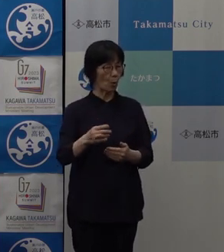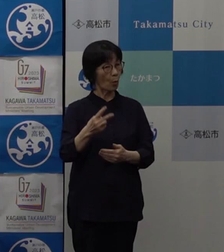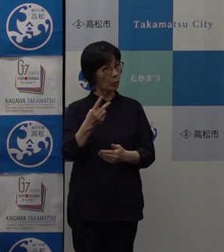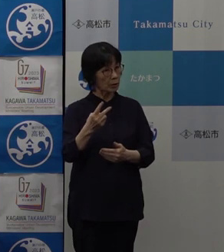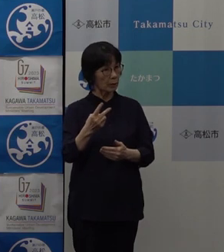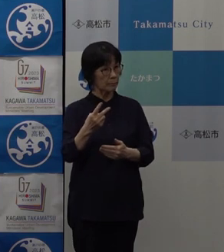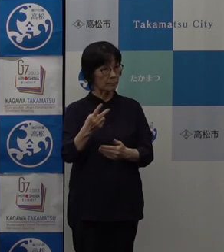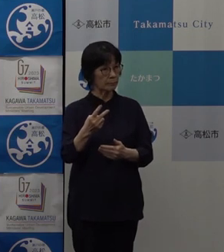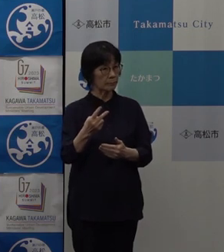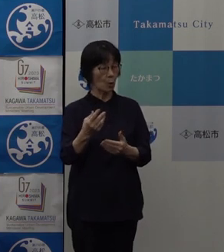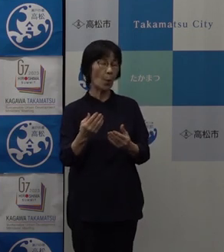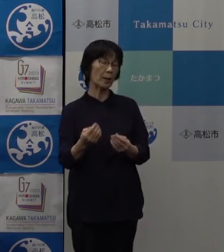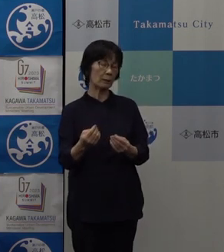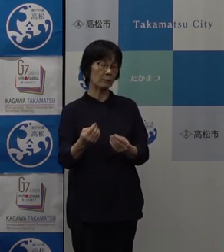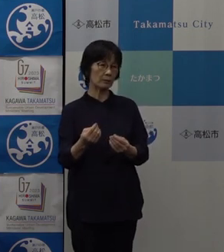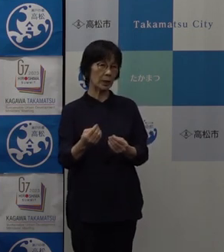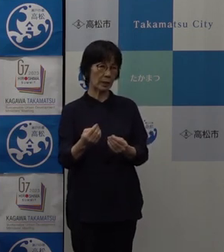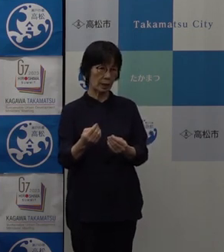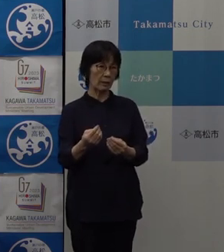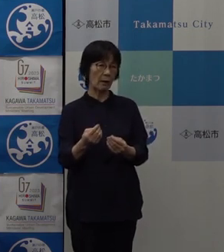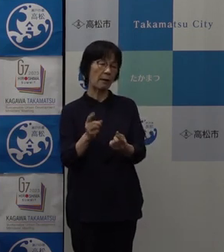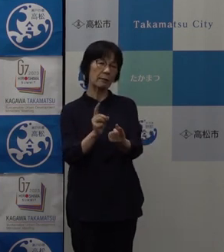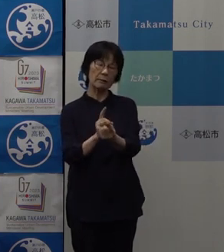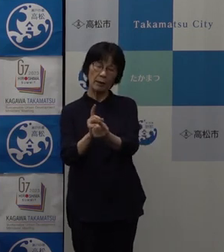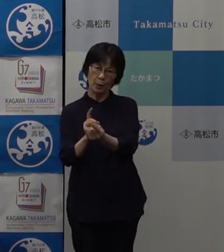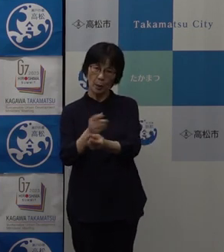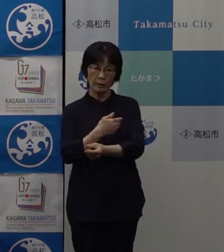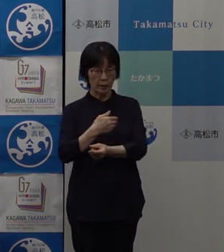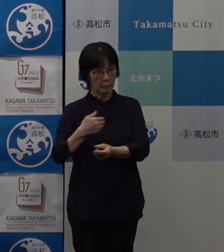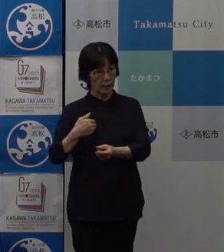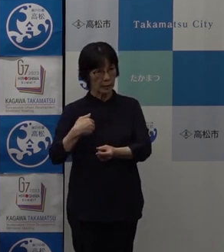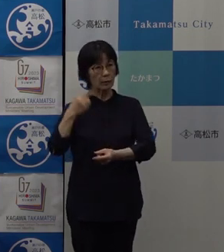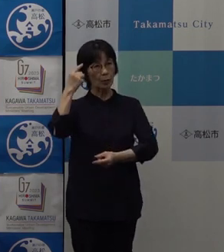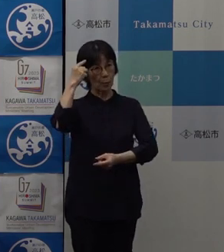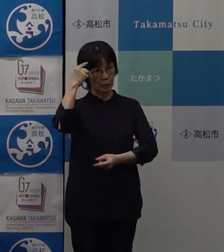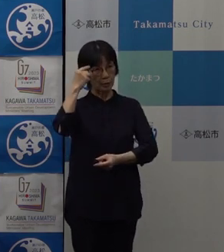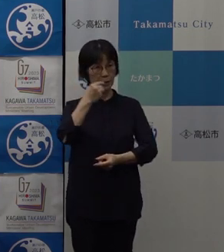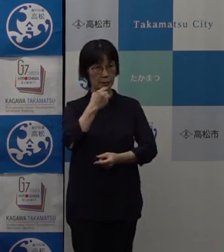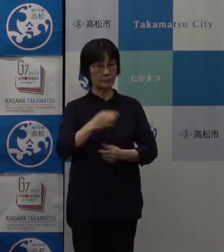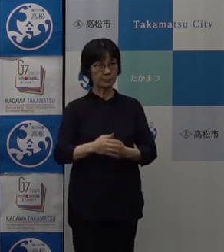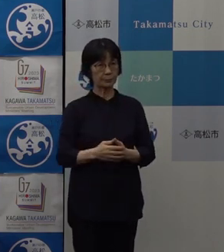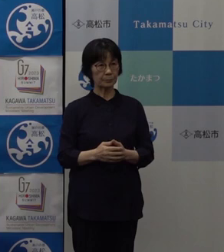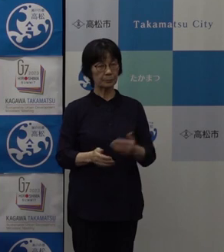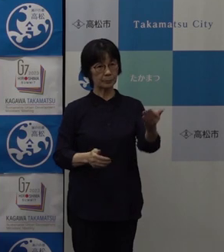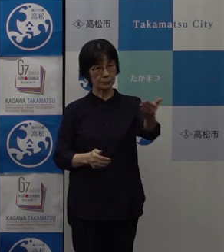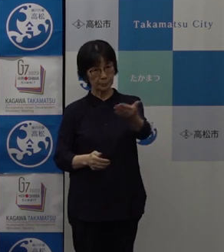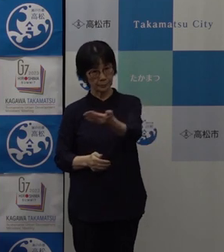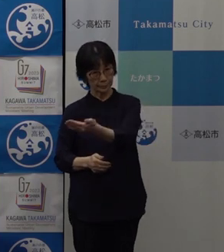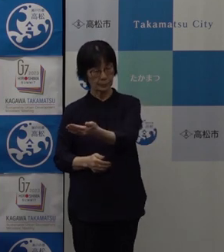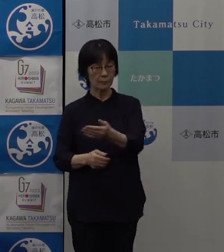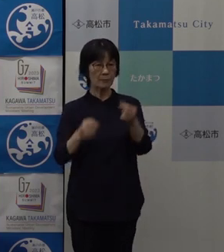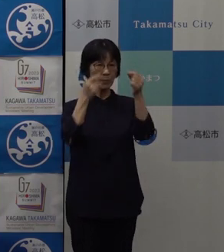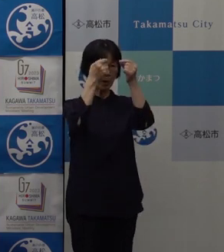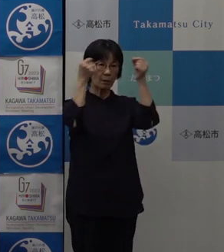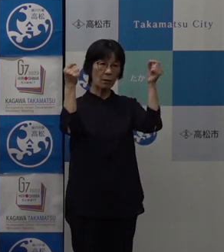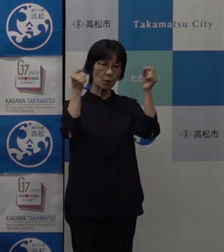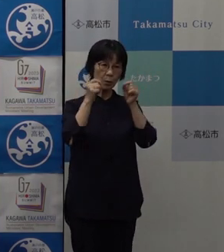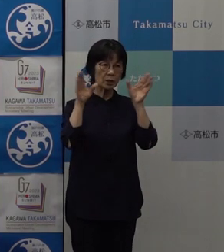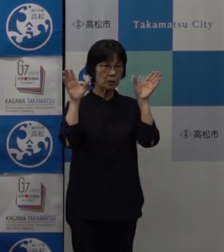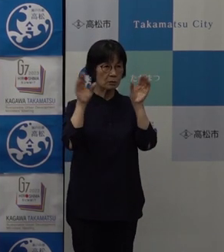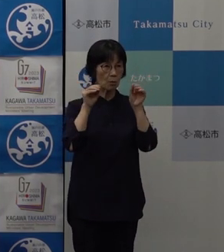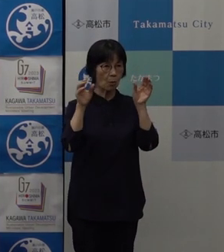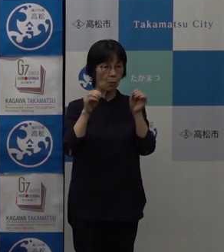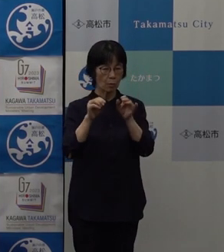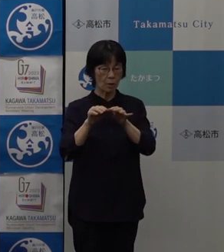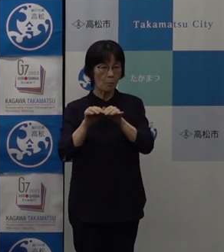なりの対応はできていたんではないかなというふうに判断はいたしております。 それはその個人情報が、ね、漏れるということは、やっぱマ